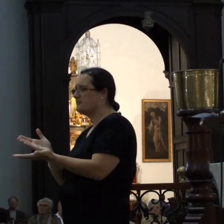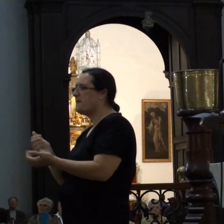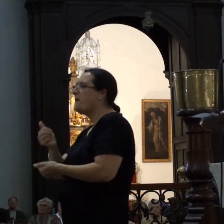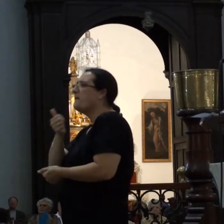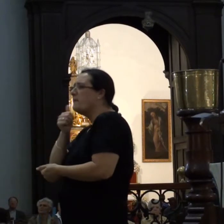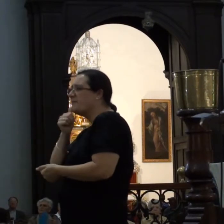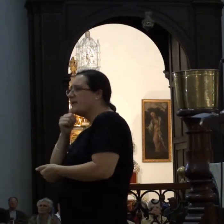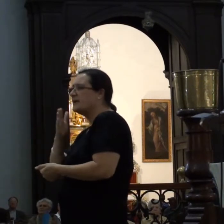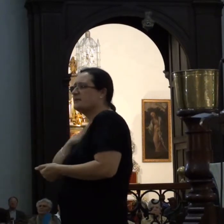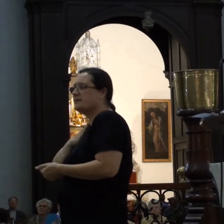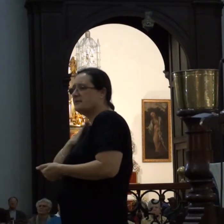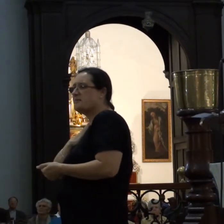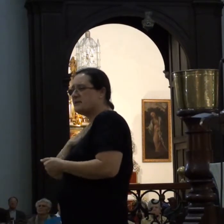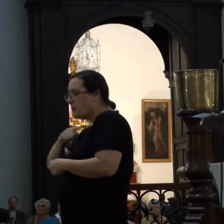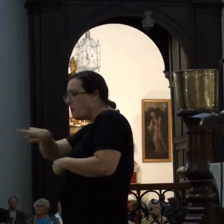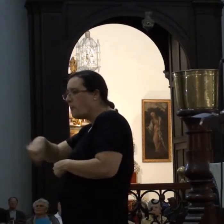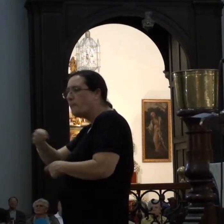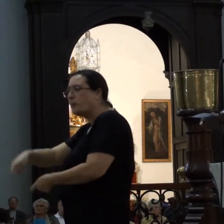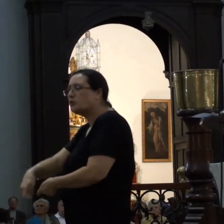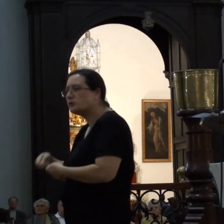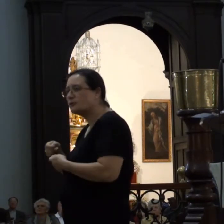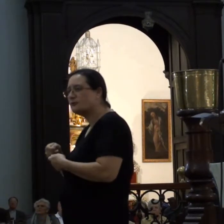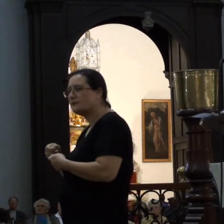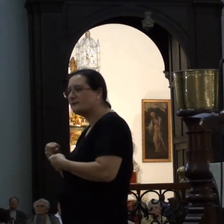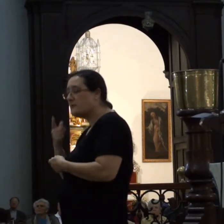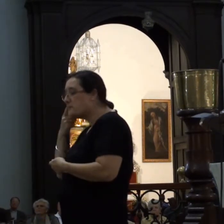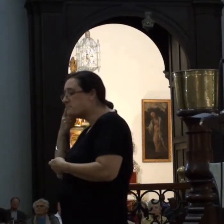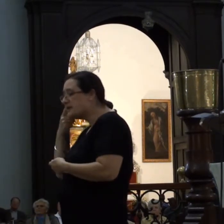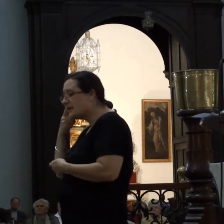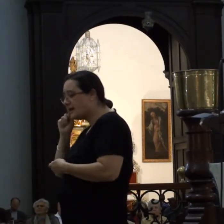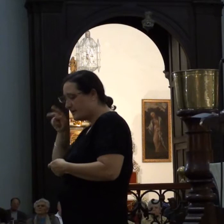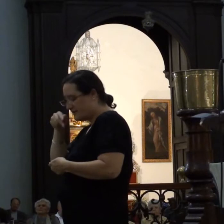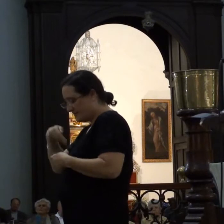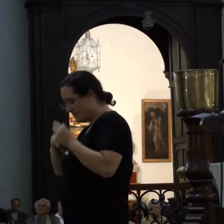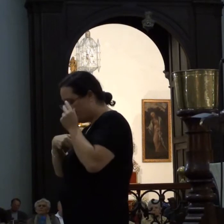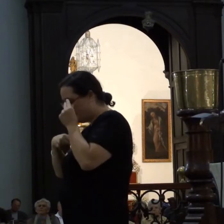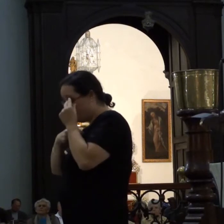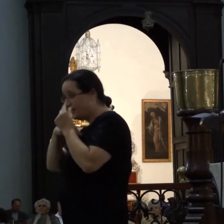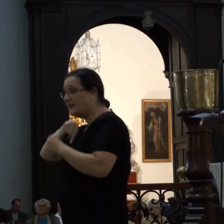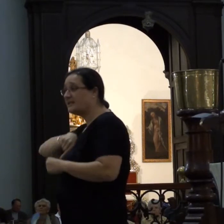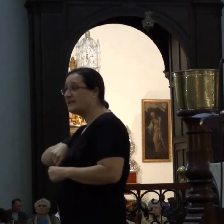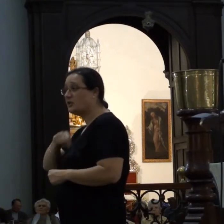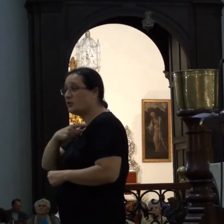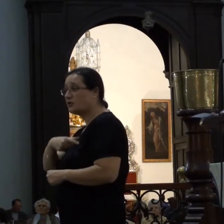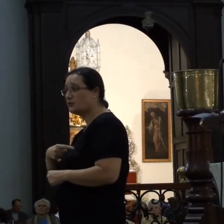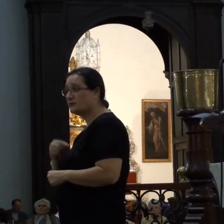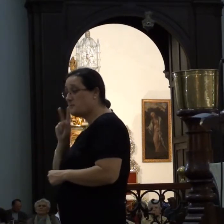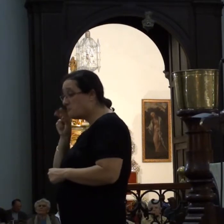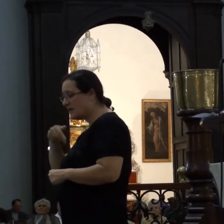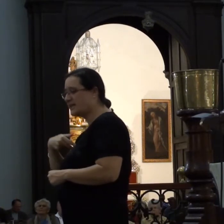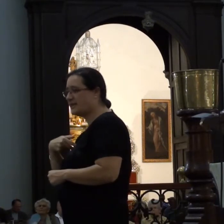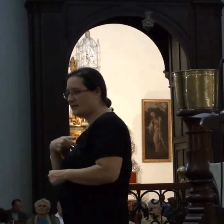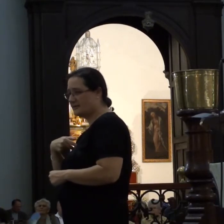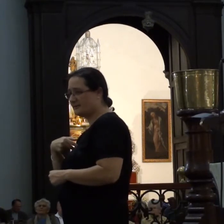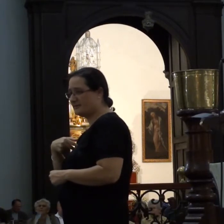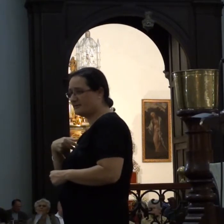de tu propio gozo desde a tu interior Escucha tu interior Este es el empeño